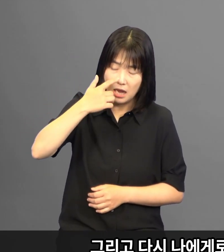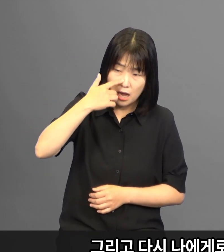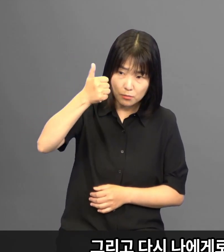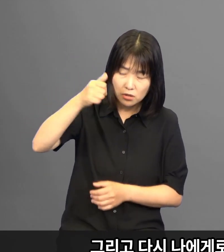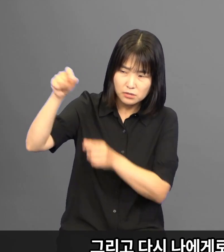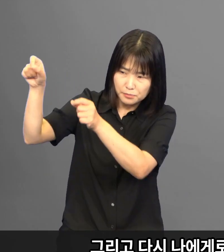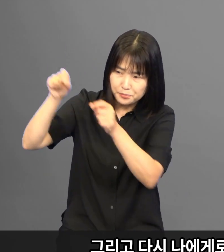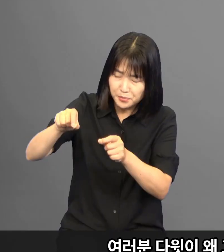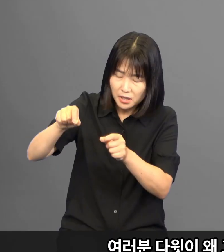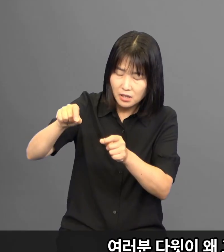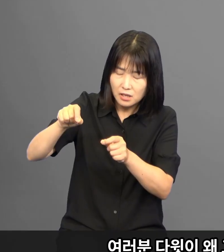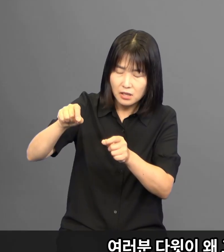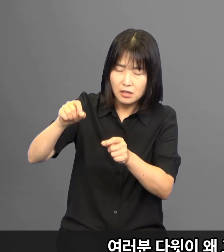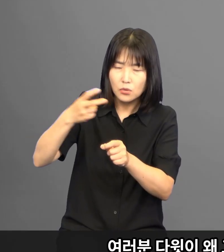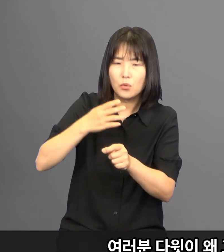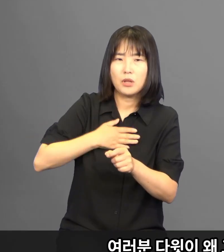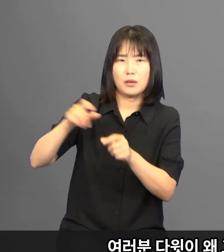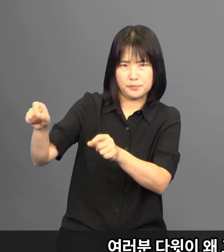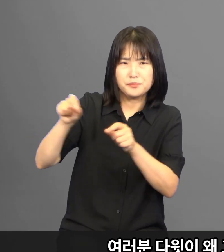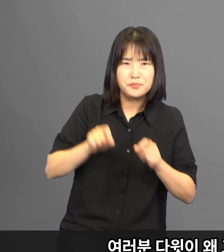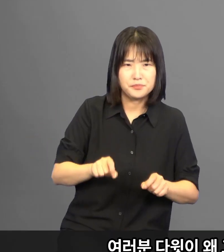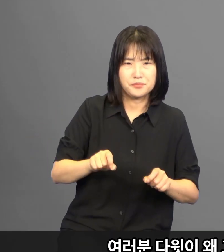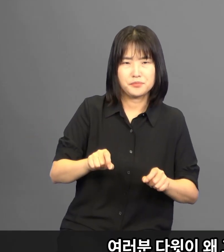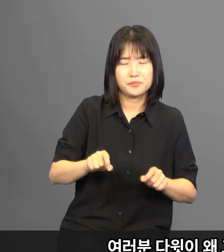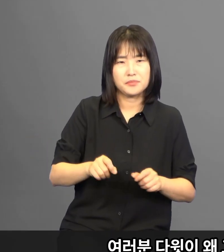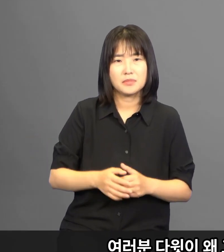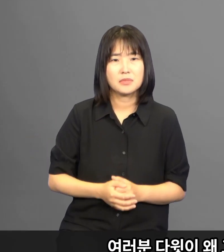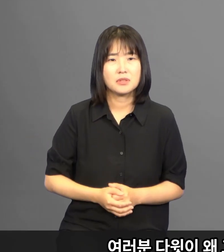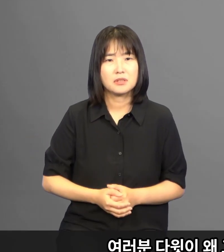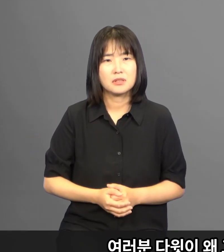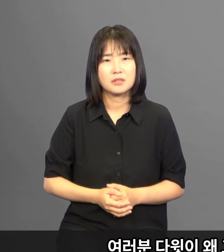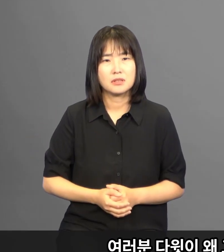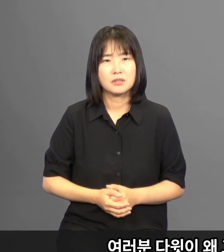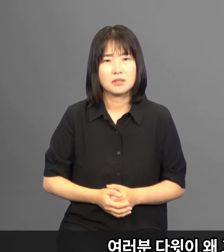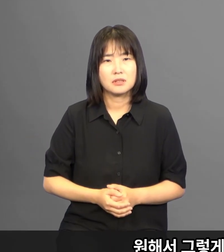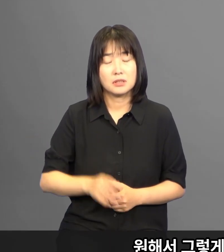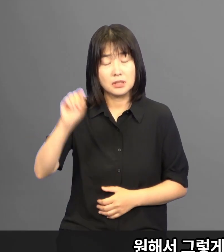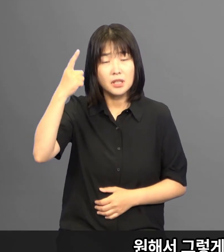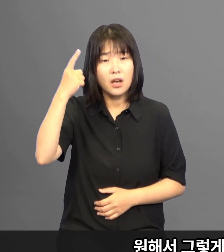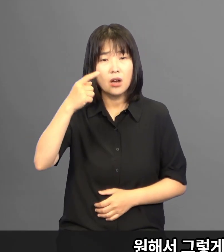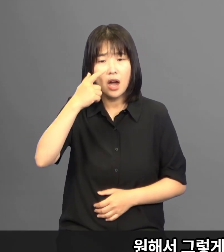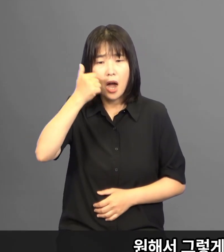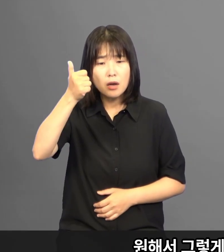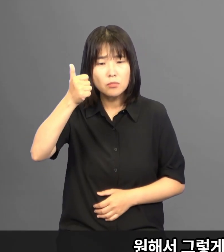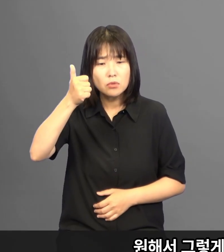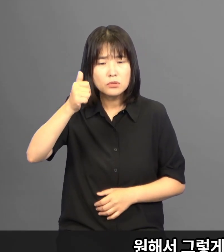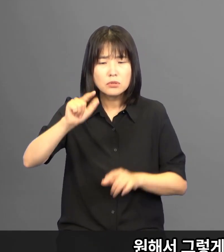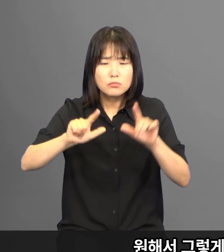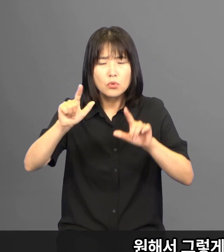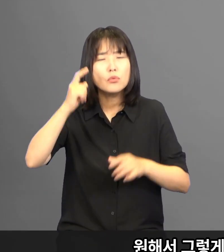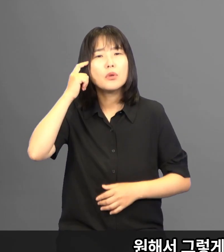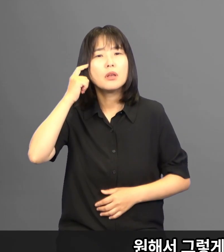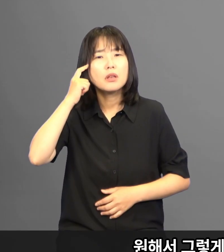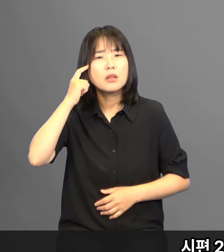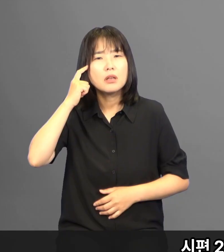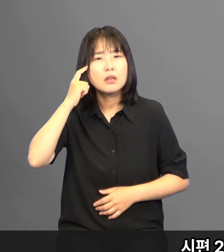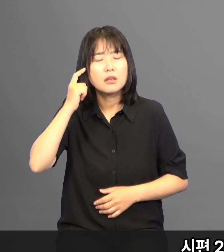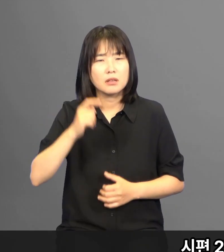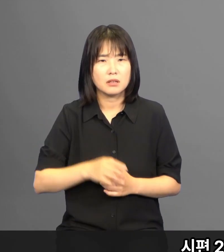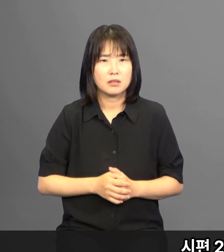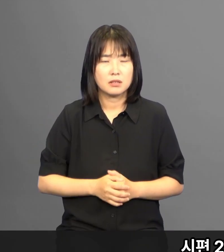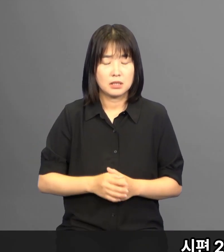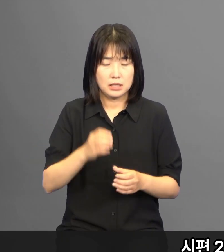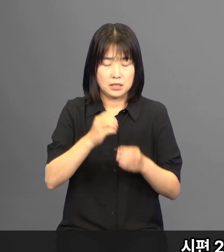것이었습니다. 여러분, 다윗이 왜 그런 아버지가 됐을까요? 원해서 그렇게 했을까요? 아닙니다.